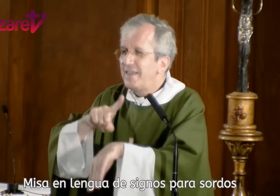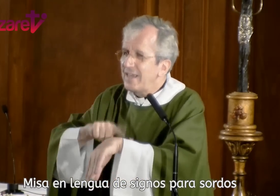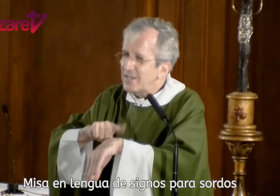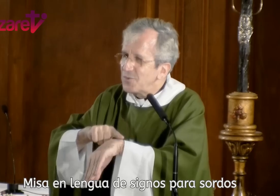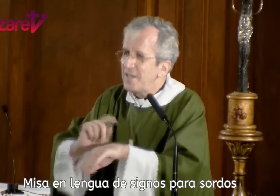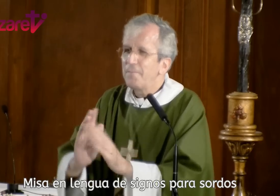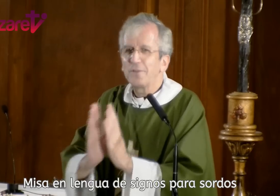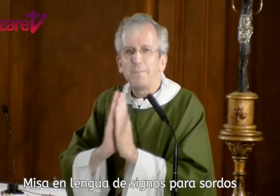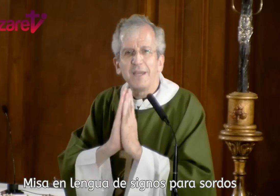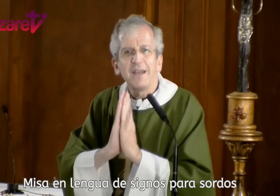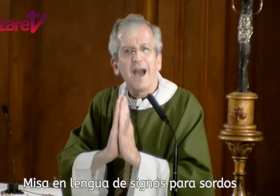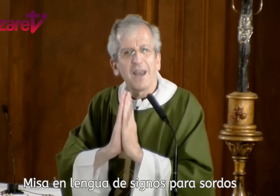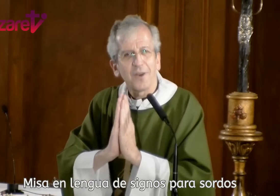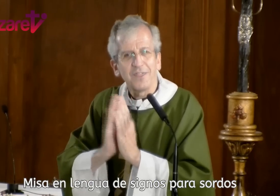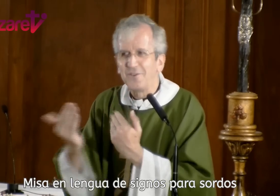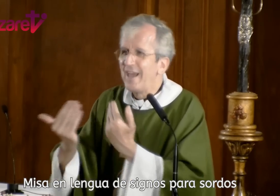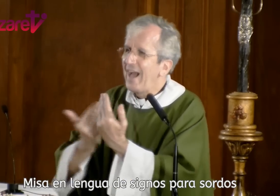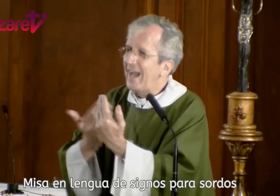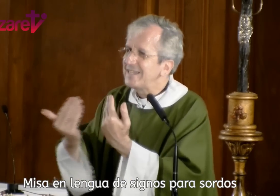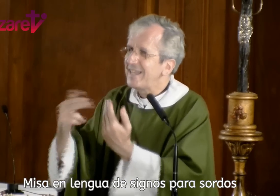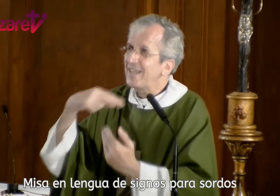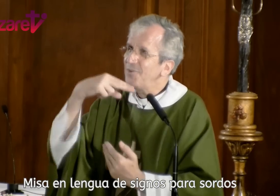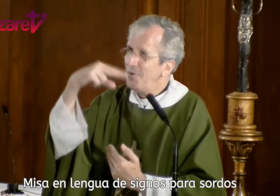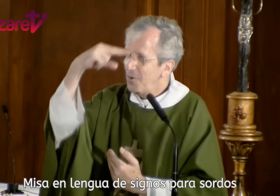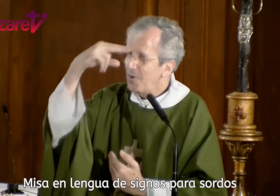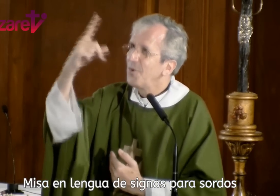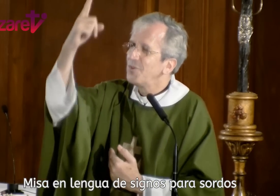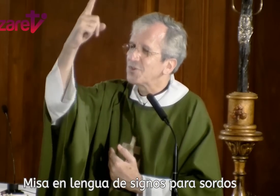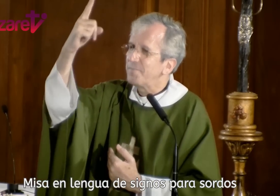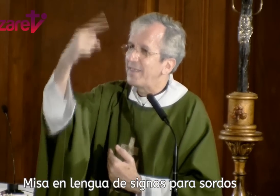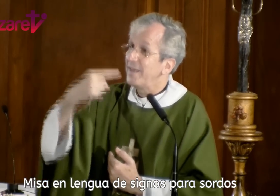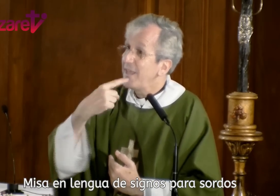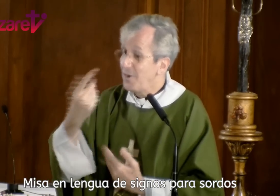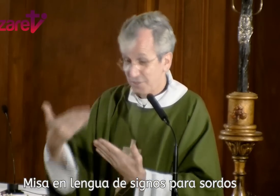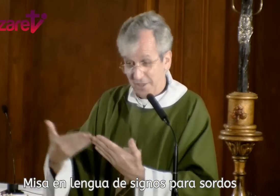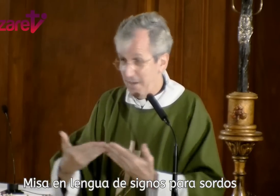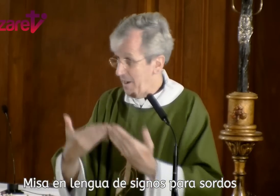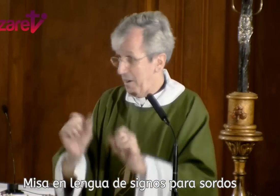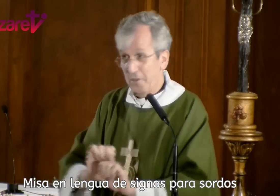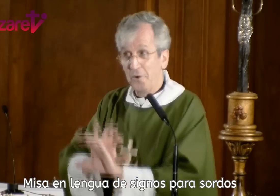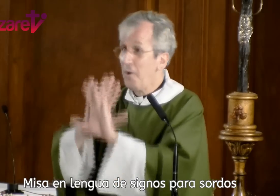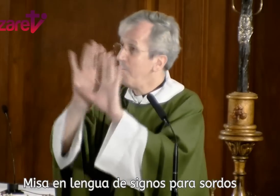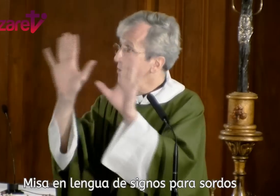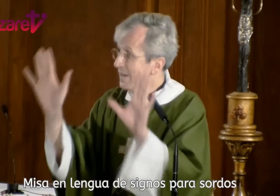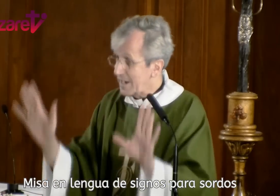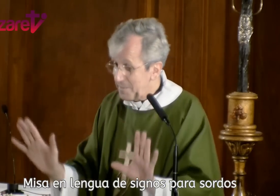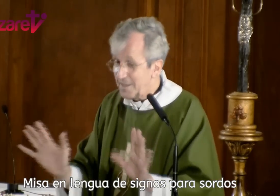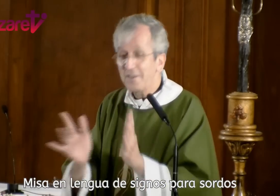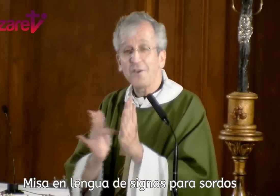dedica su tiempo también a la oración, a ese trato con Dios Padre. Y nos dice el Evangelio muy claramente